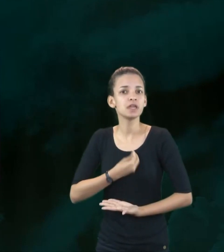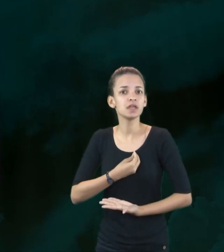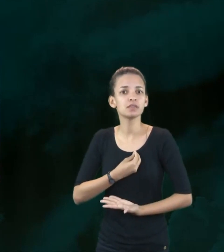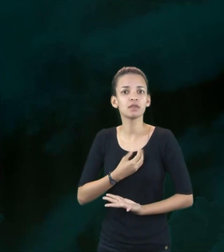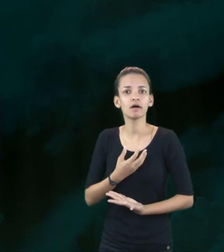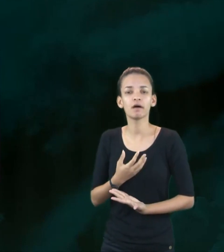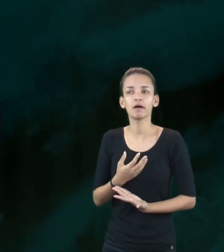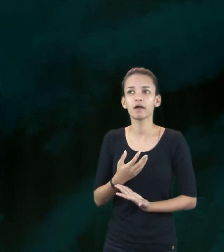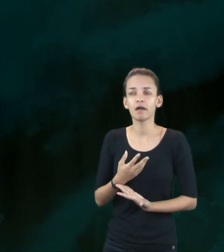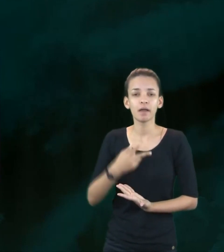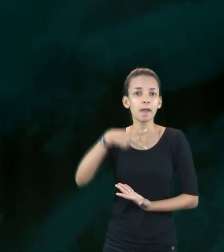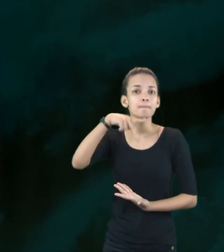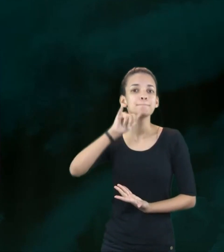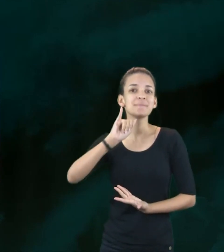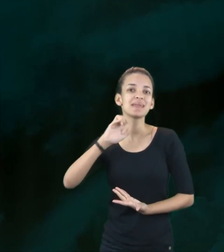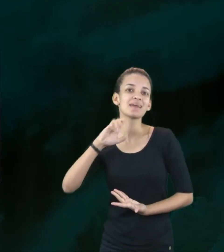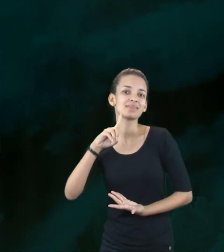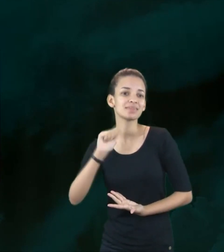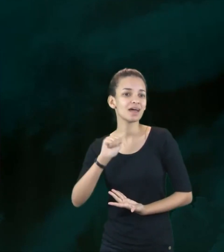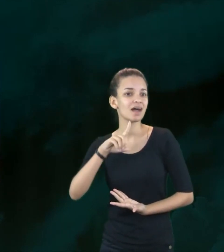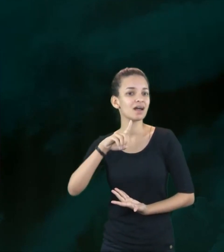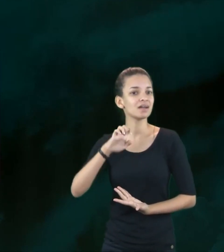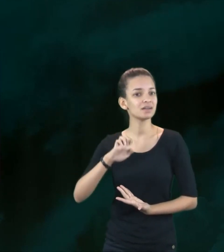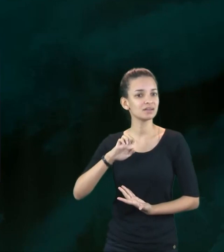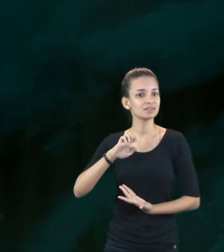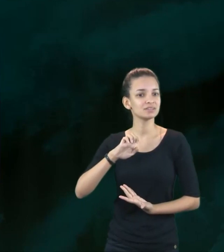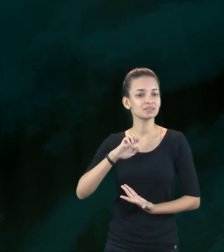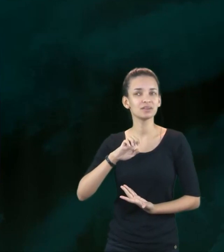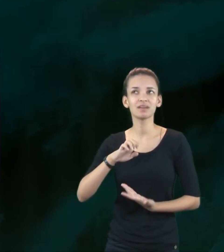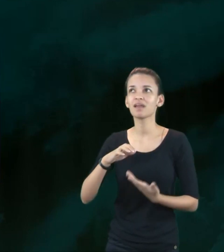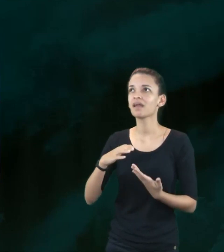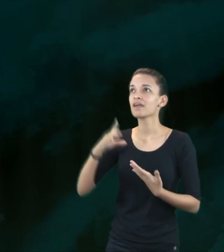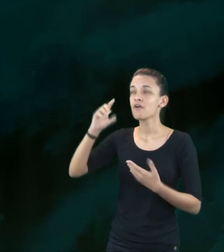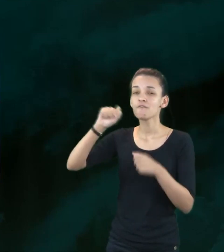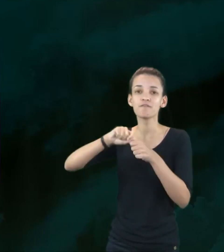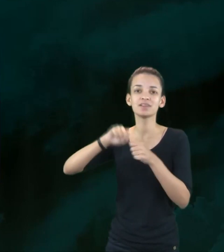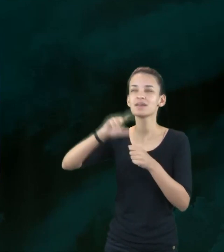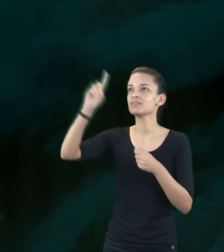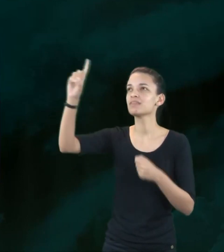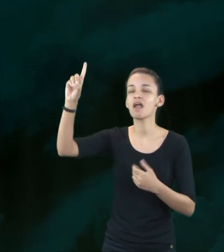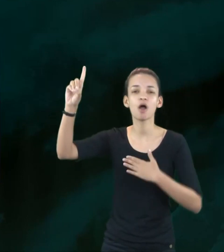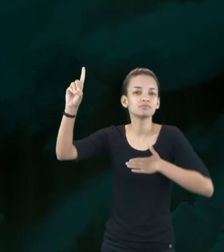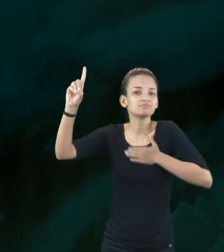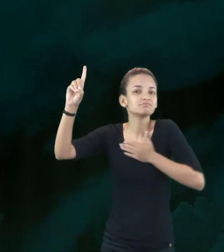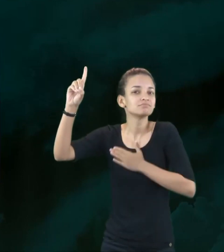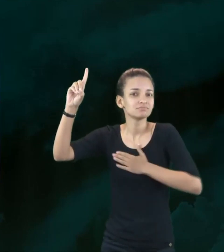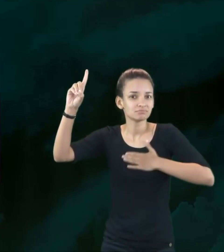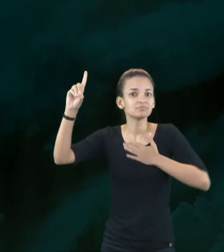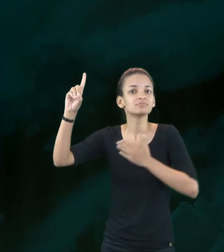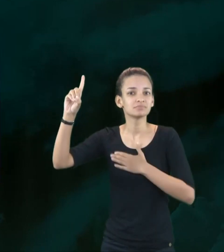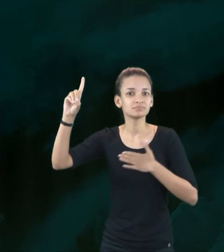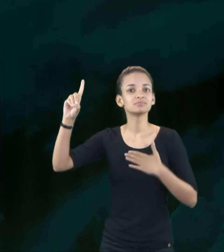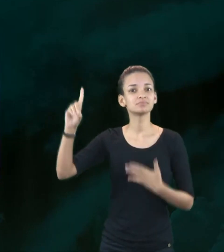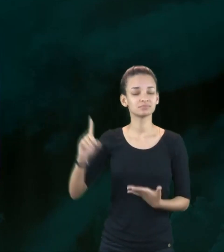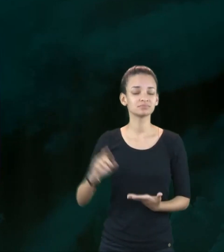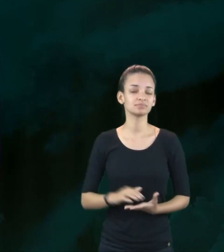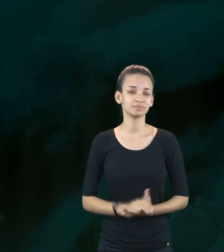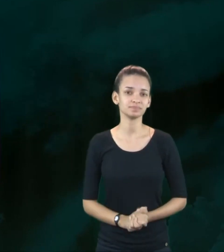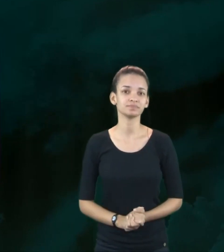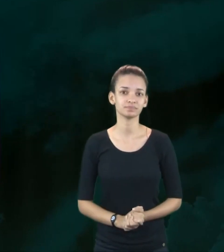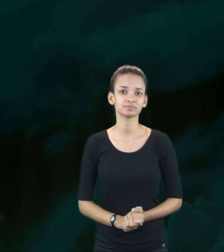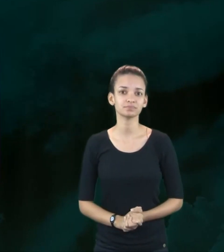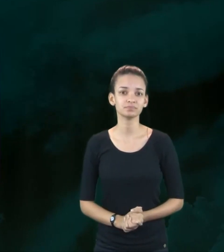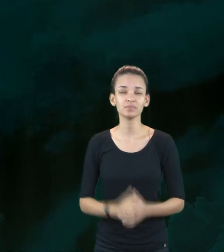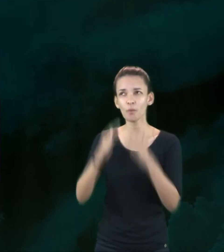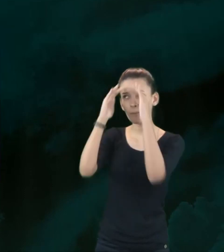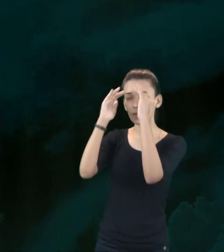piedosa, viver de uma forma que agrade a Deus. Então Deus precisava dessas pessoas que tinham uma vontade diferente